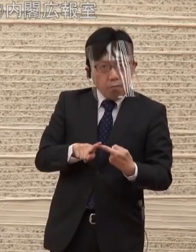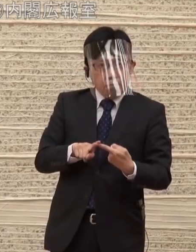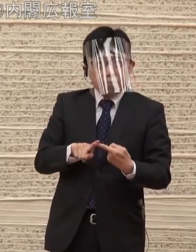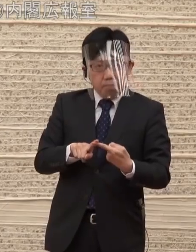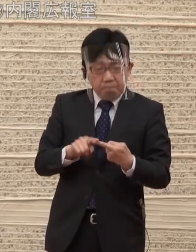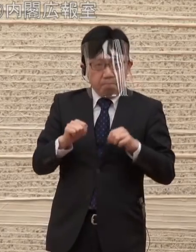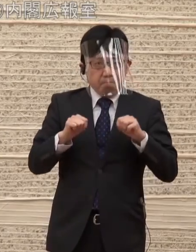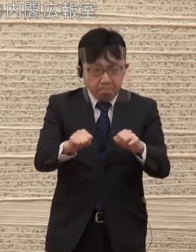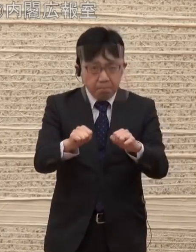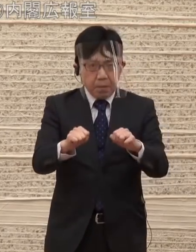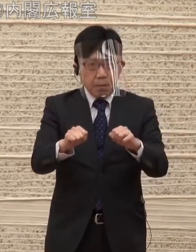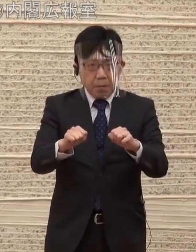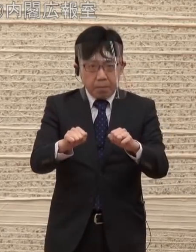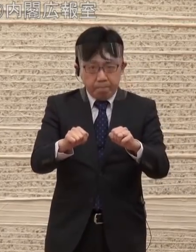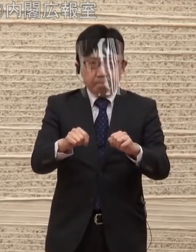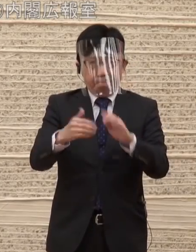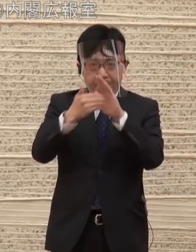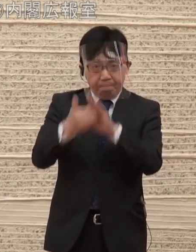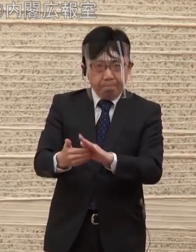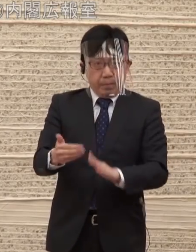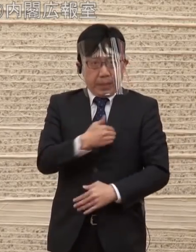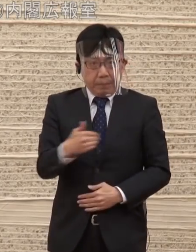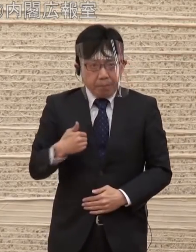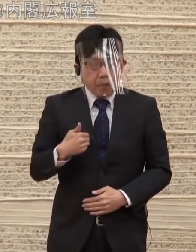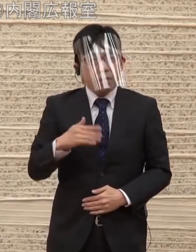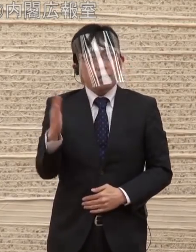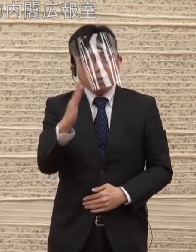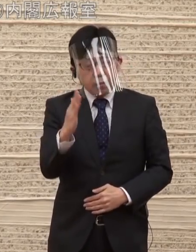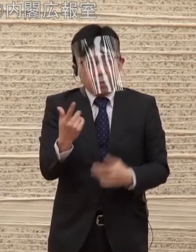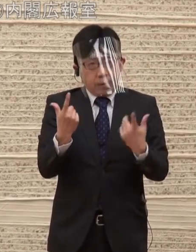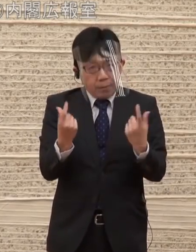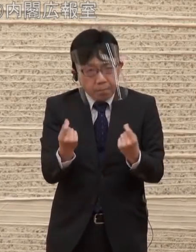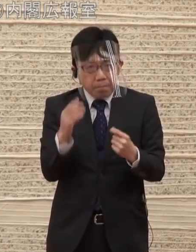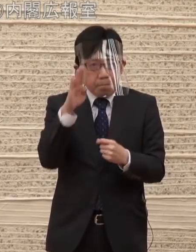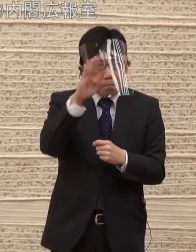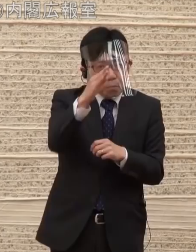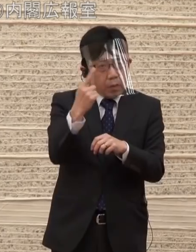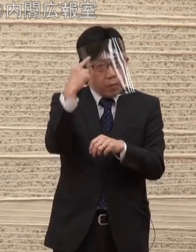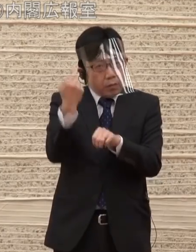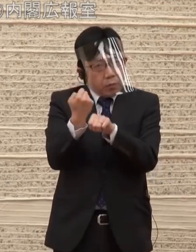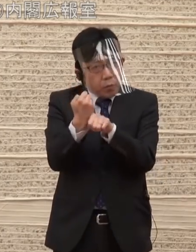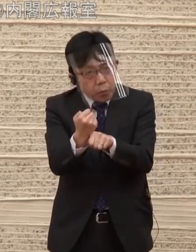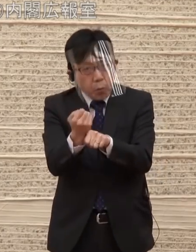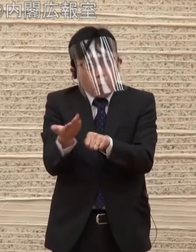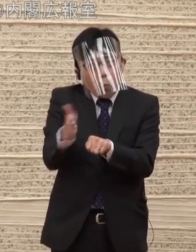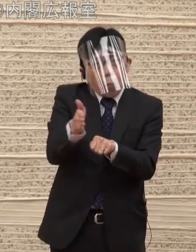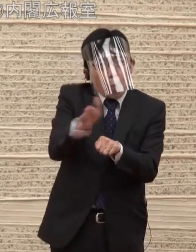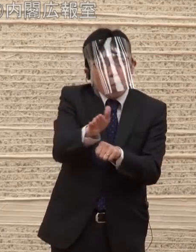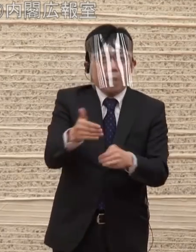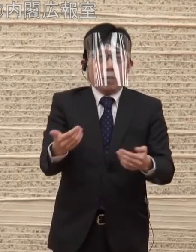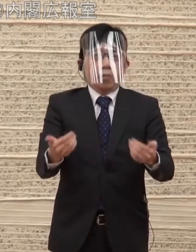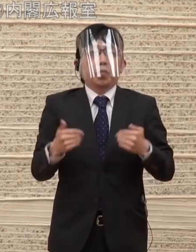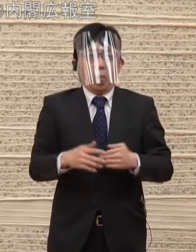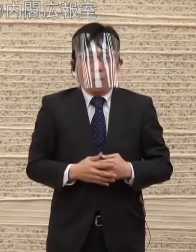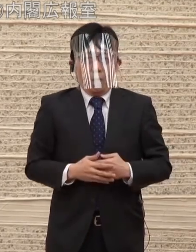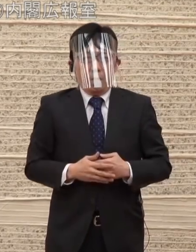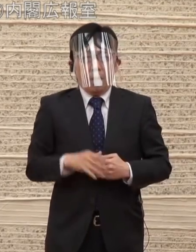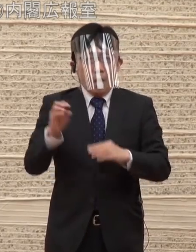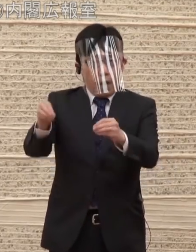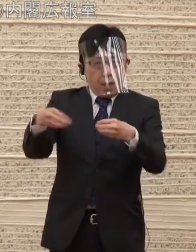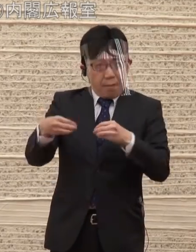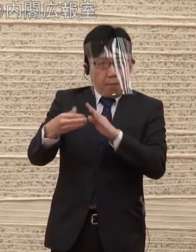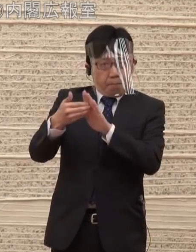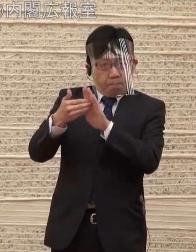はできない試行錯誤も確保しなければなりません感染を抑えながら